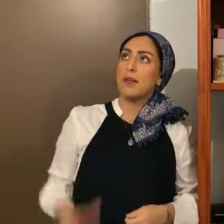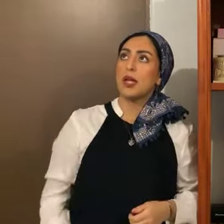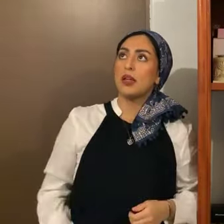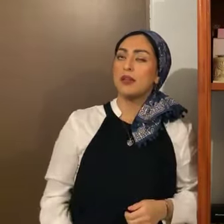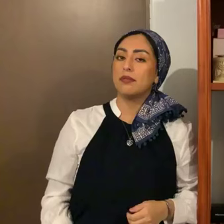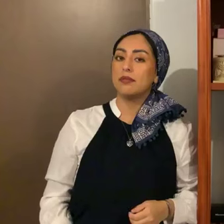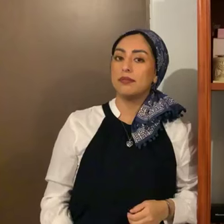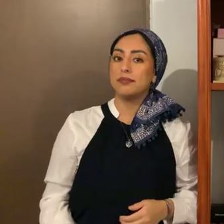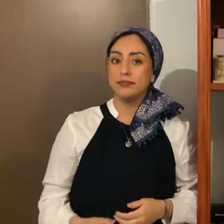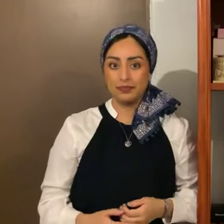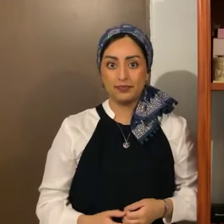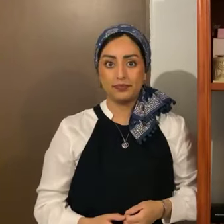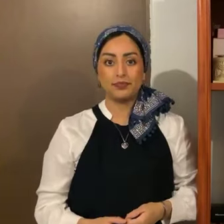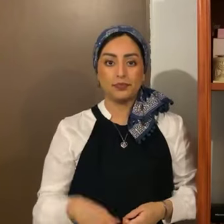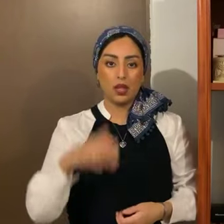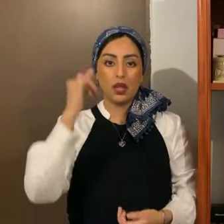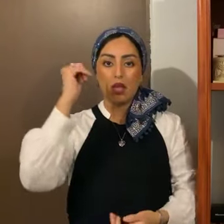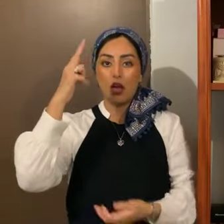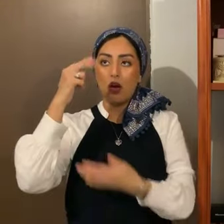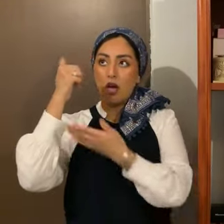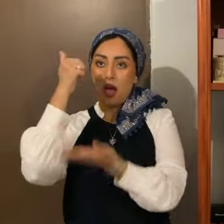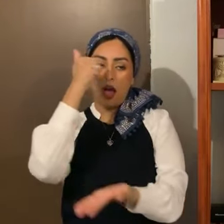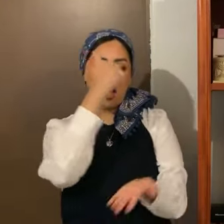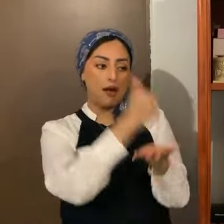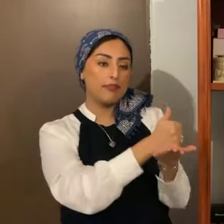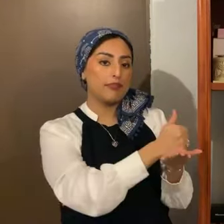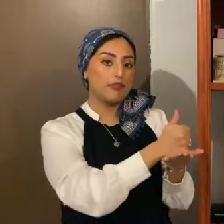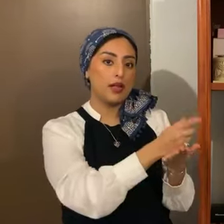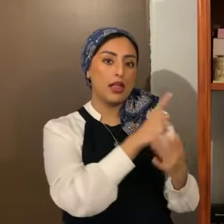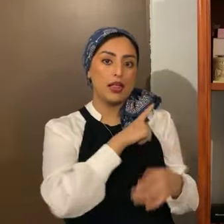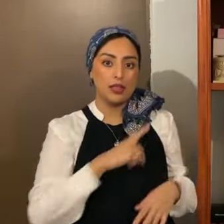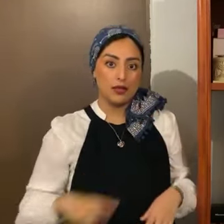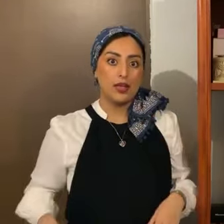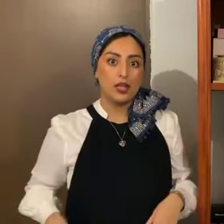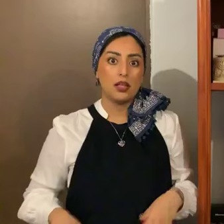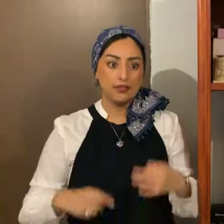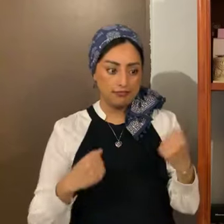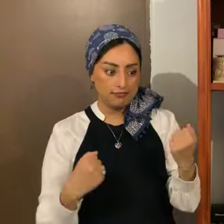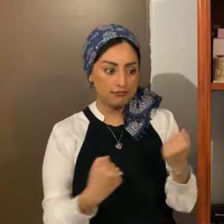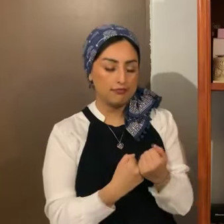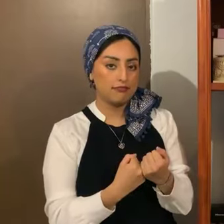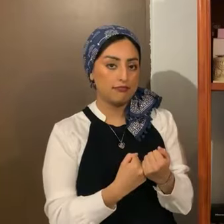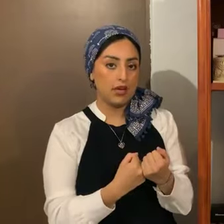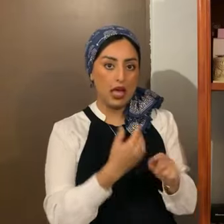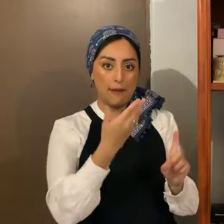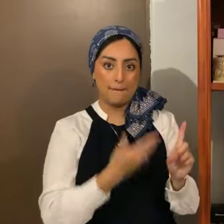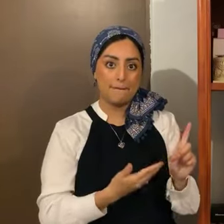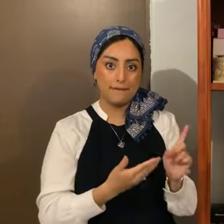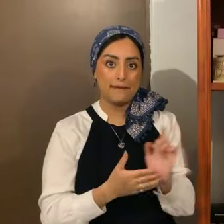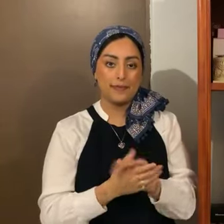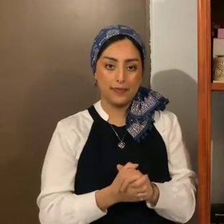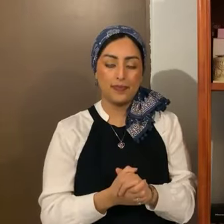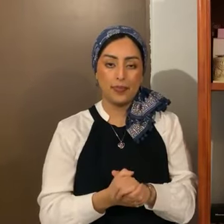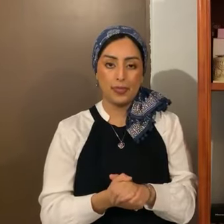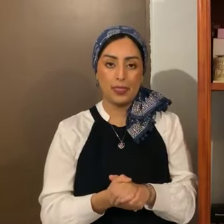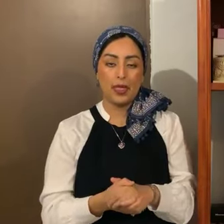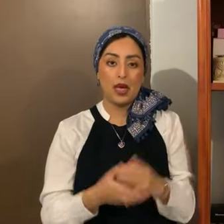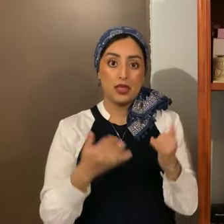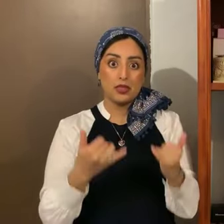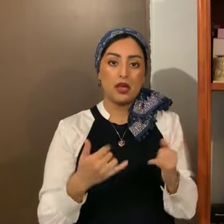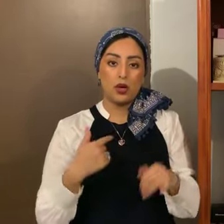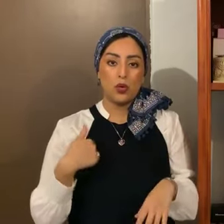Yahweh es el que ayudó al rey David y además lo sostenía o lo sostuvo. Ahora somos